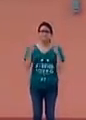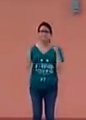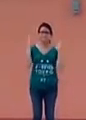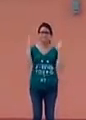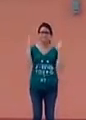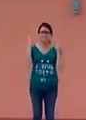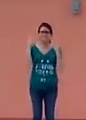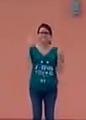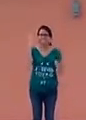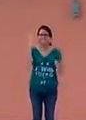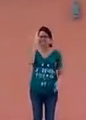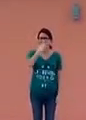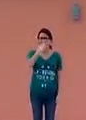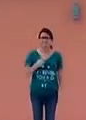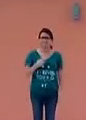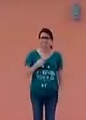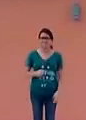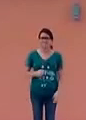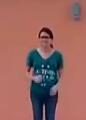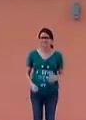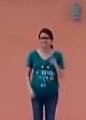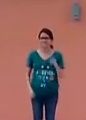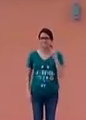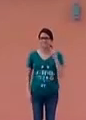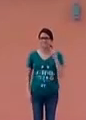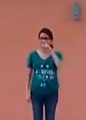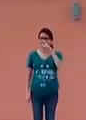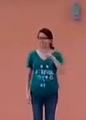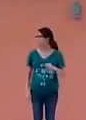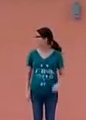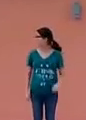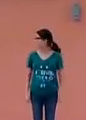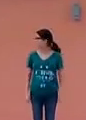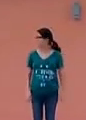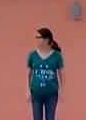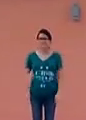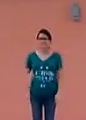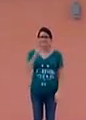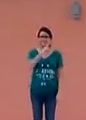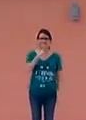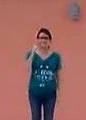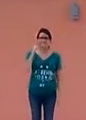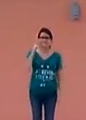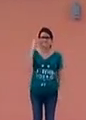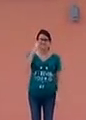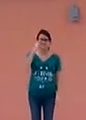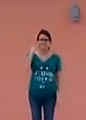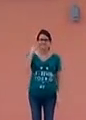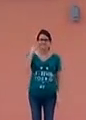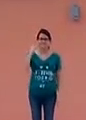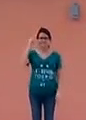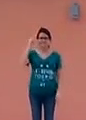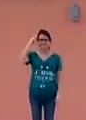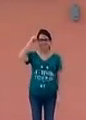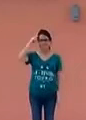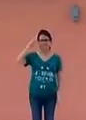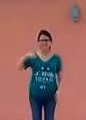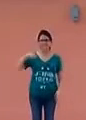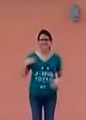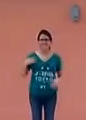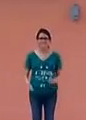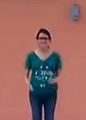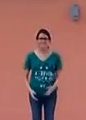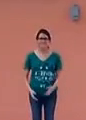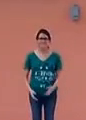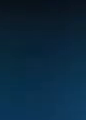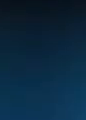sensoriales. ¿A qué distancia sería la más apta para que esa seña tenga propiedades de difusión?